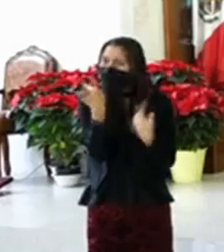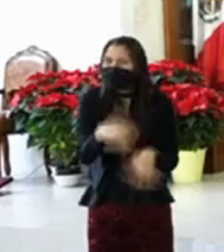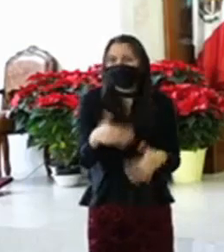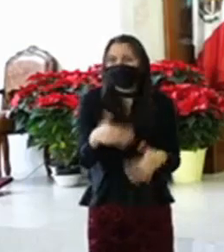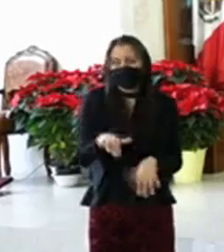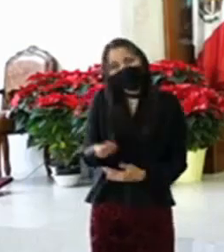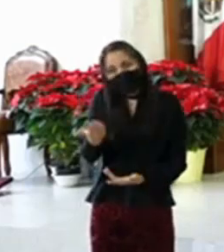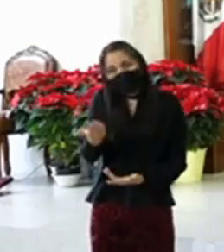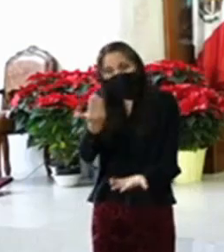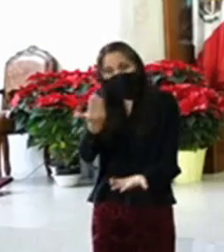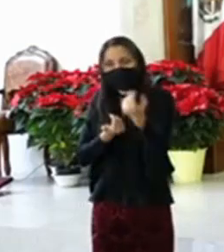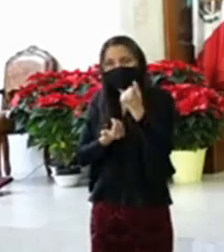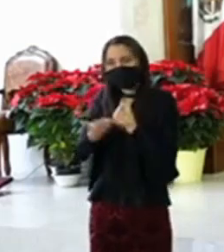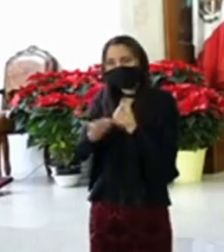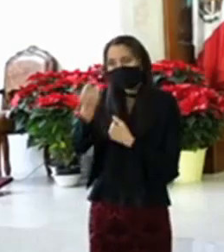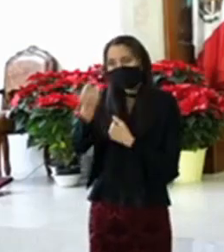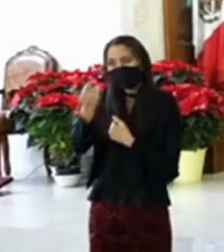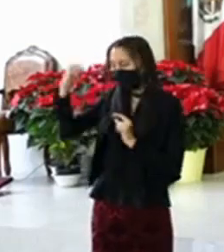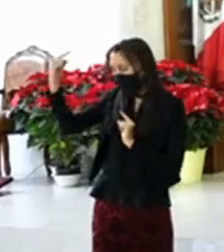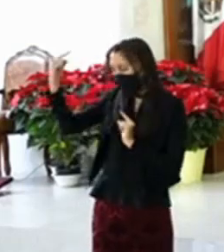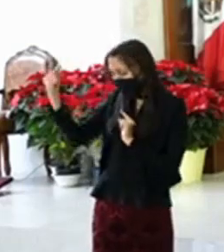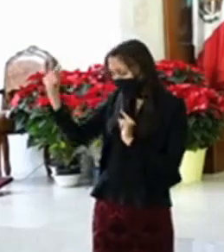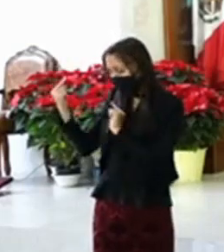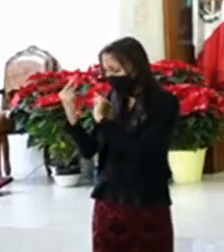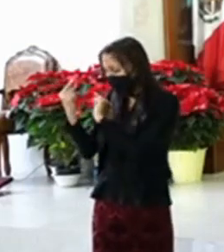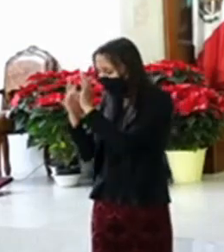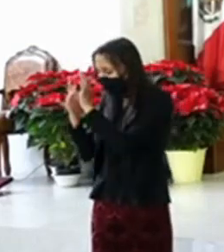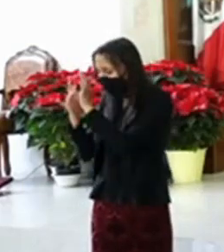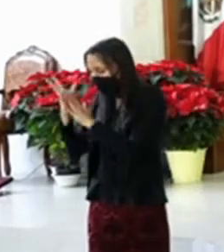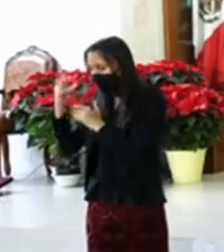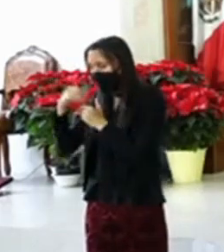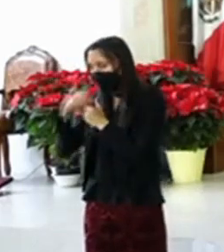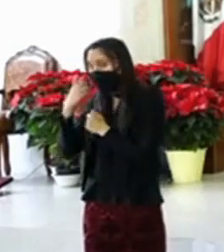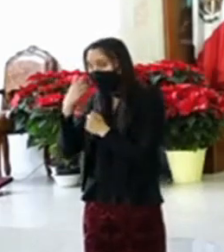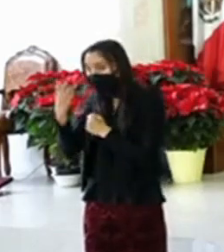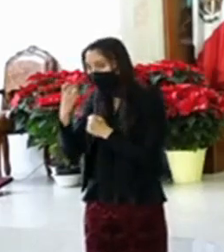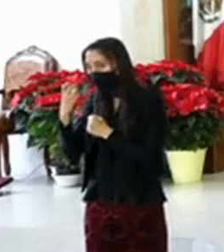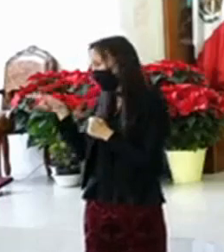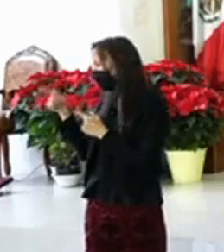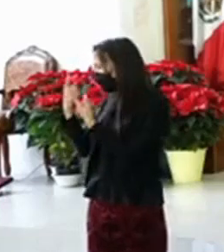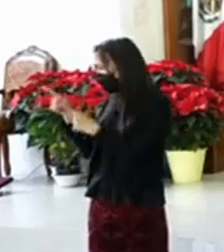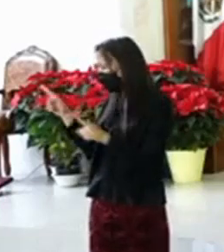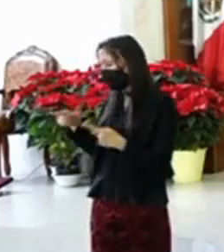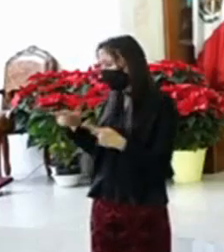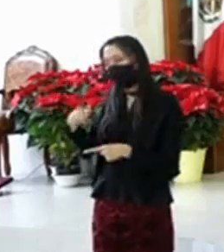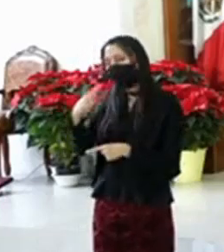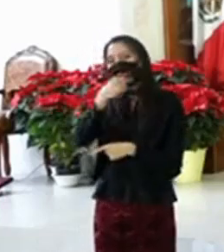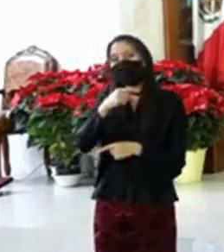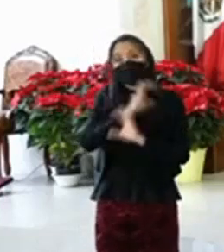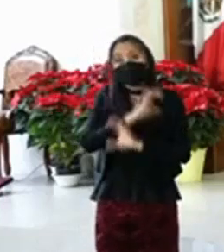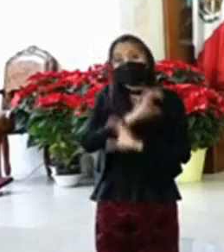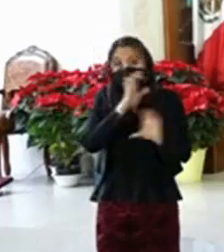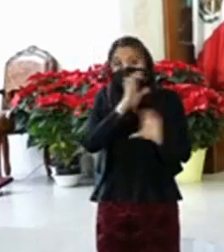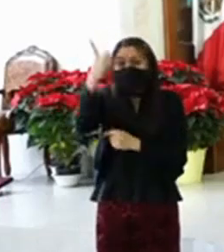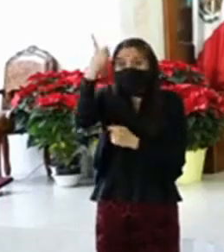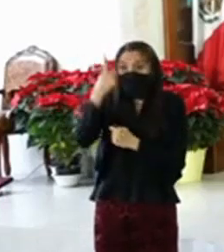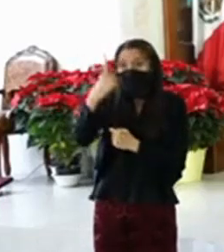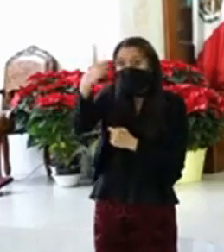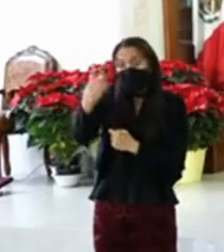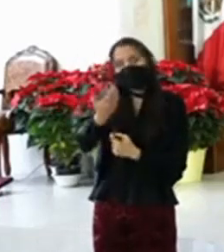Ven a mi corazón, oh Cristo. Dile, pues en Él hay lugar para